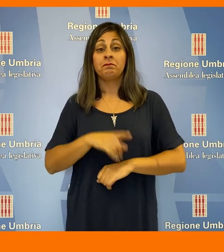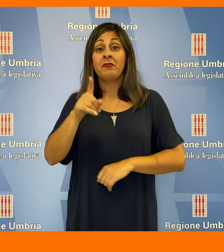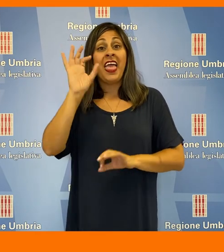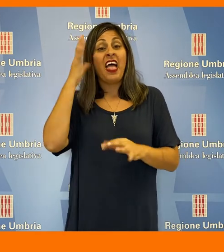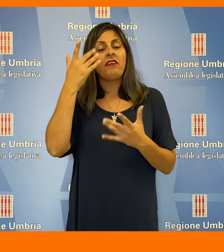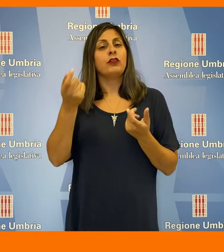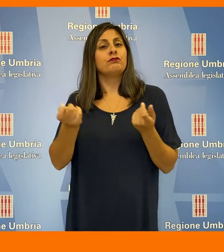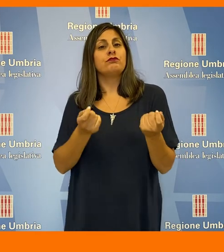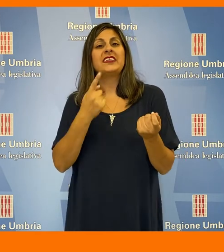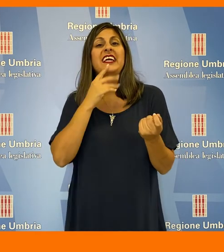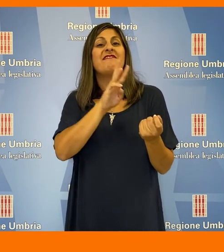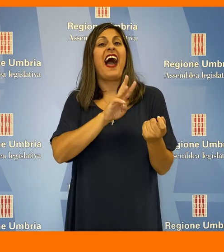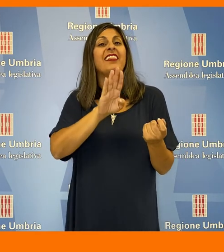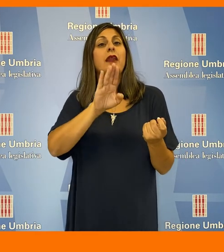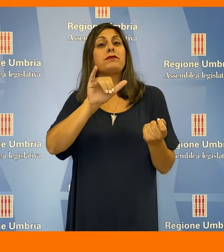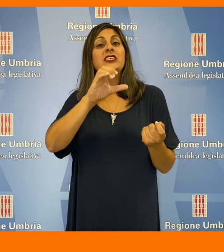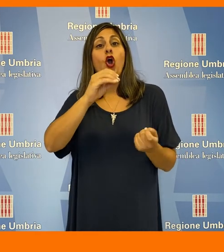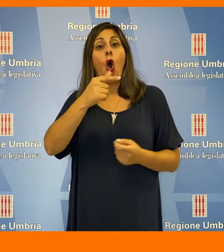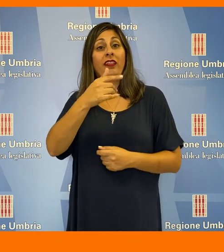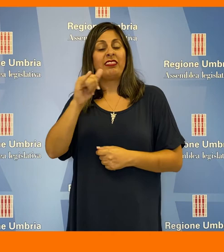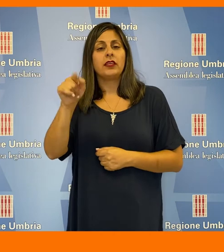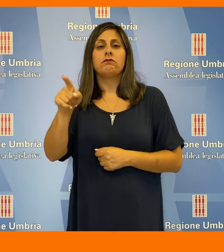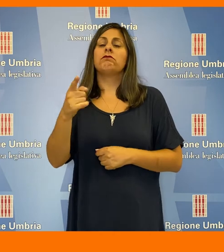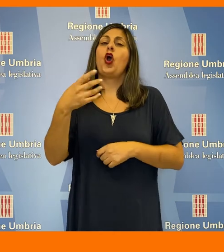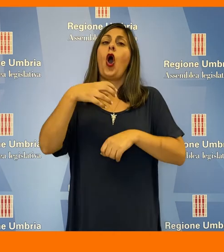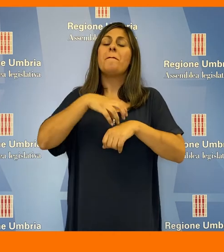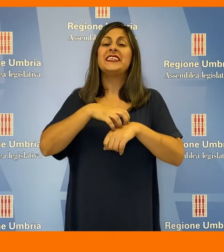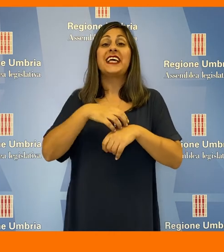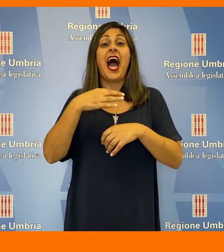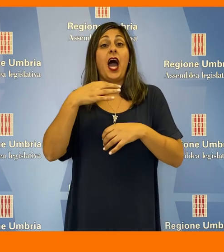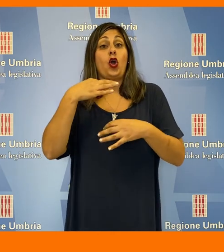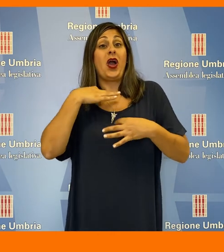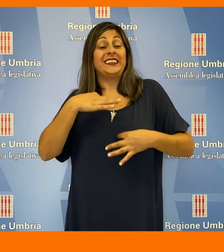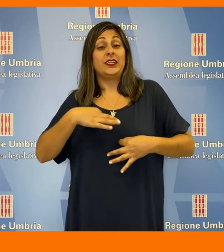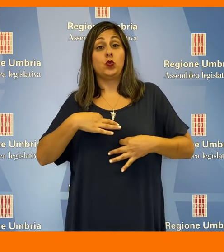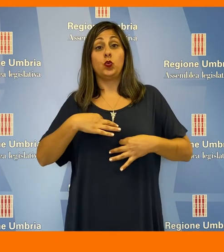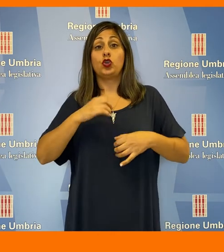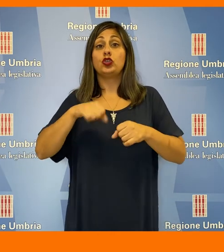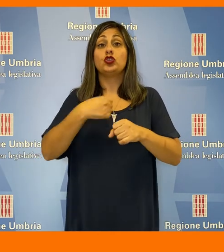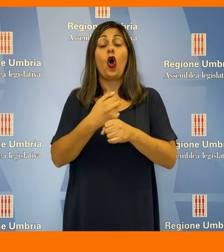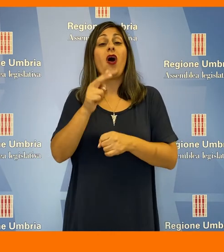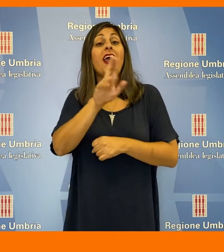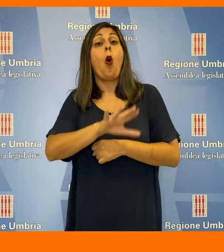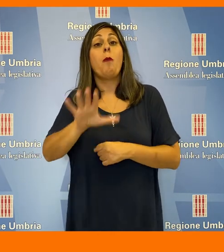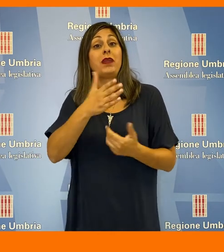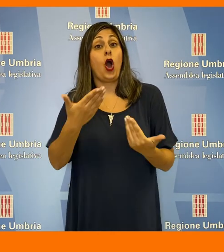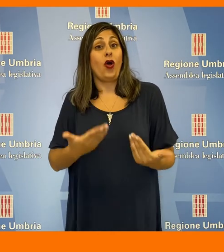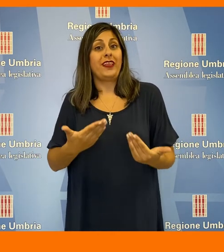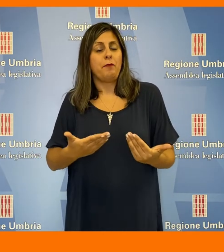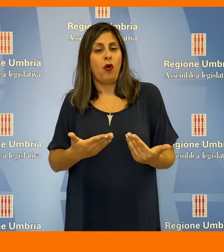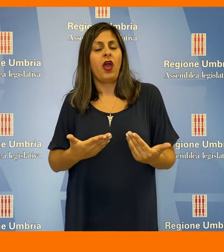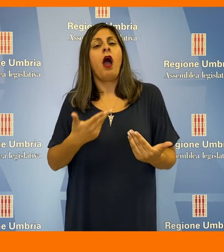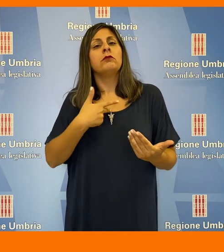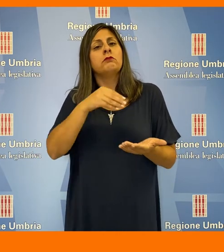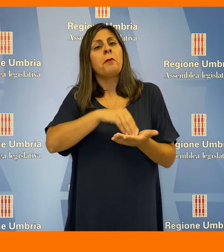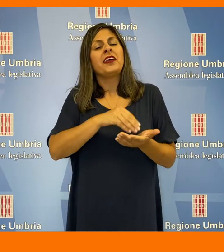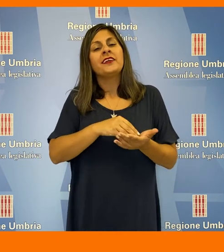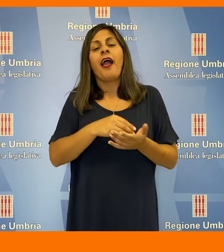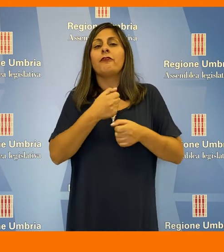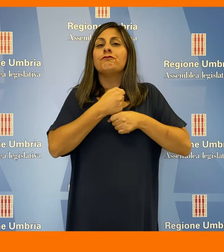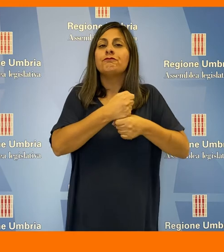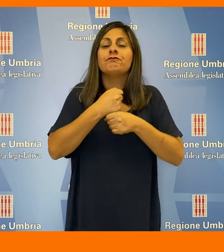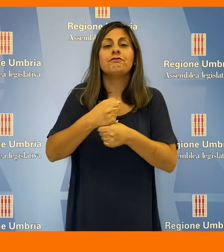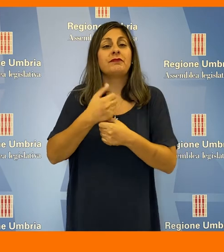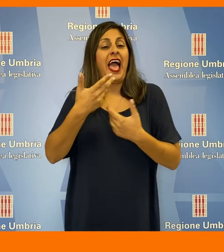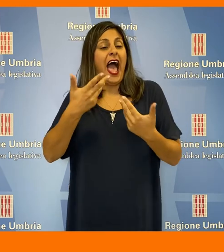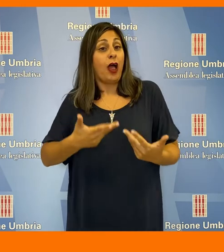L'incontro è stato coordinato da Walter Biscotti, commissario dell'Istituto per la Storia dell'Umbria Contemporanea, alla presenza delle autorità politiche